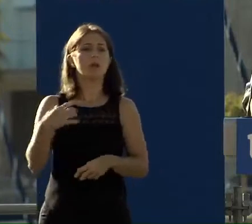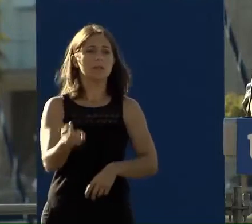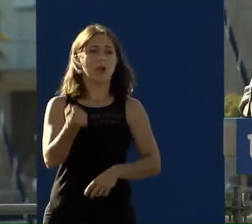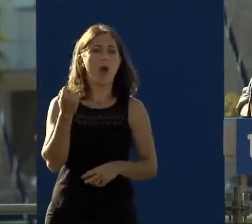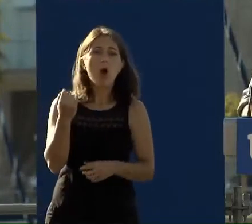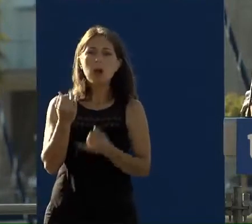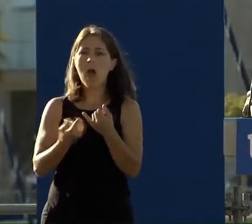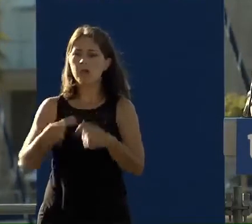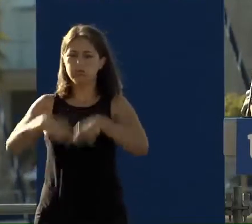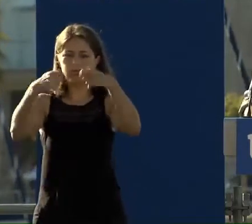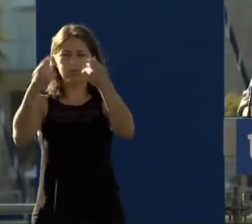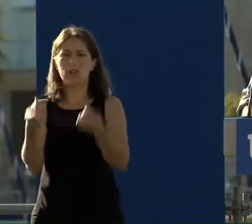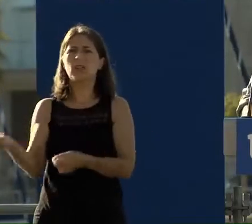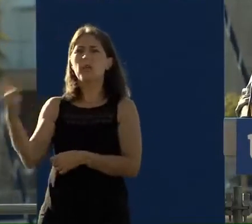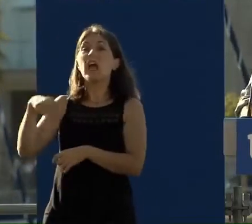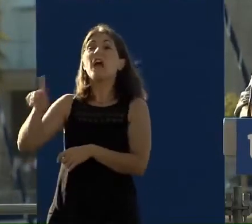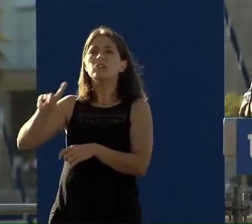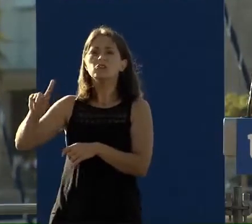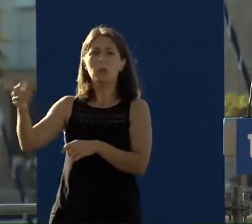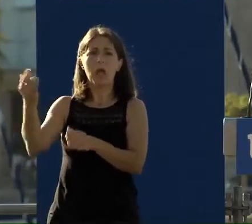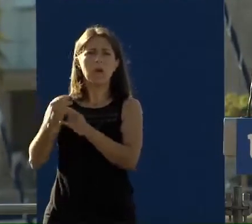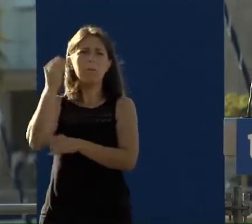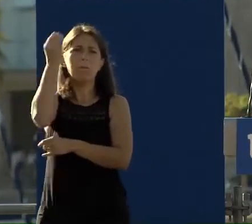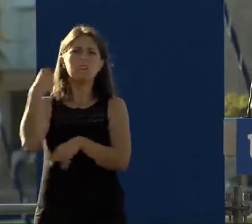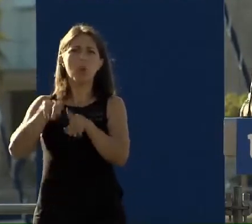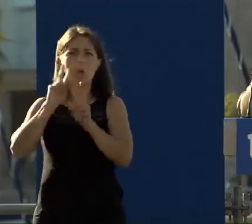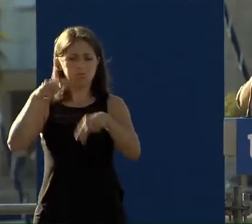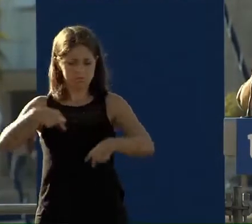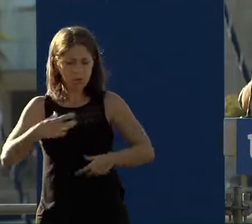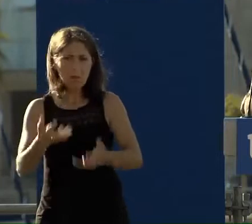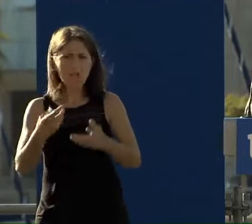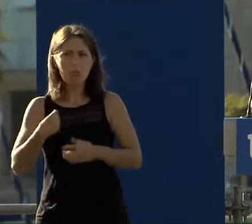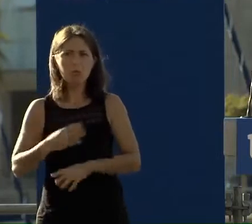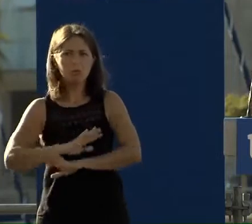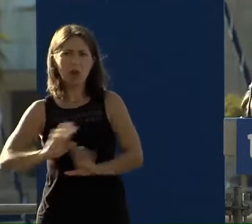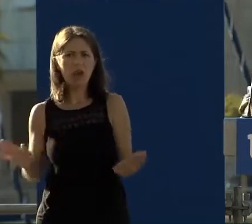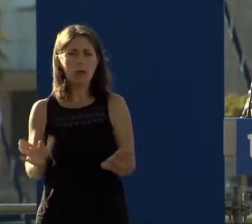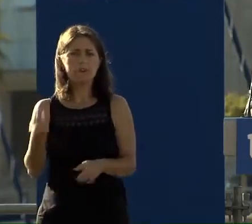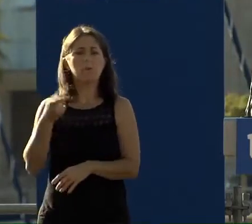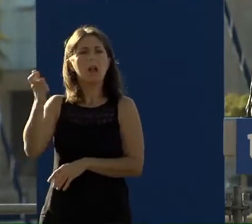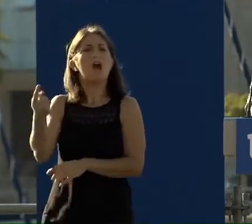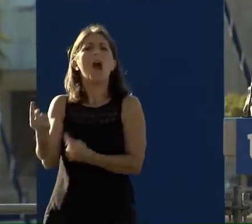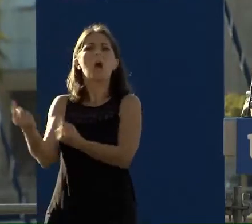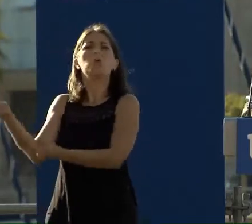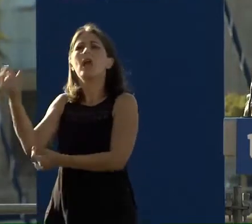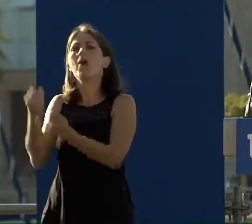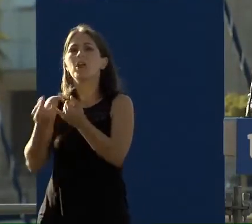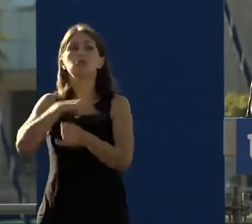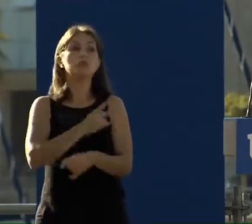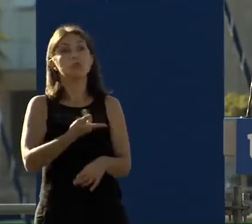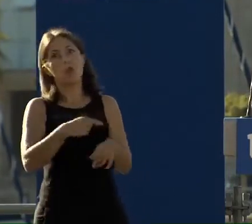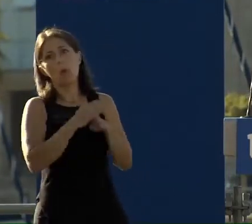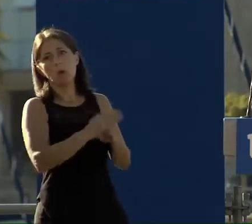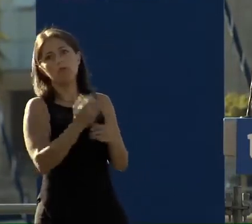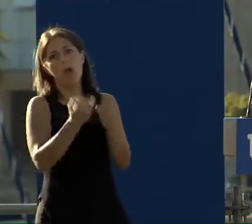aforros, aqueles que só pensan no seu beneficio e aqueles que só pensan en que os demais temos que